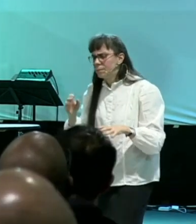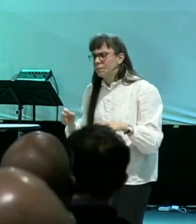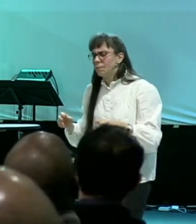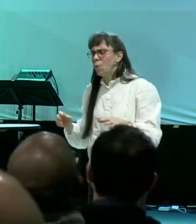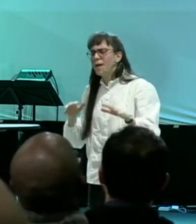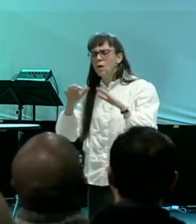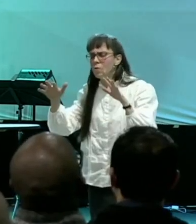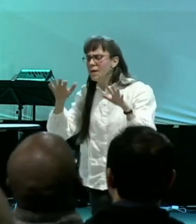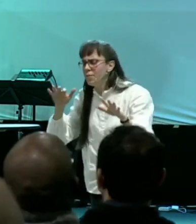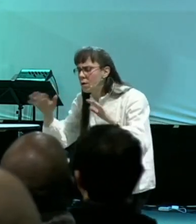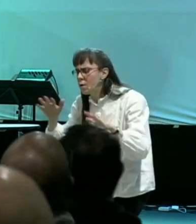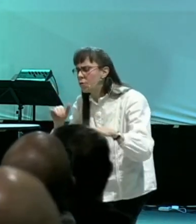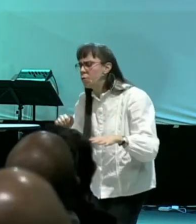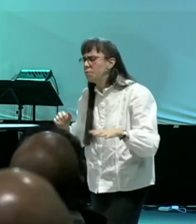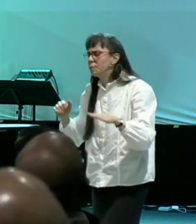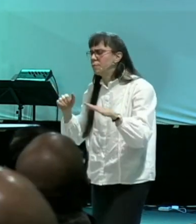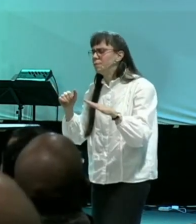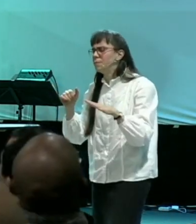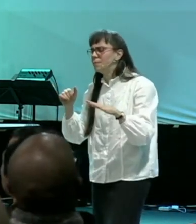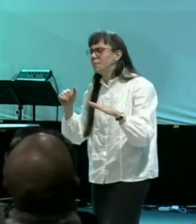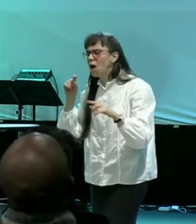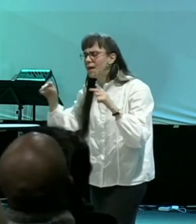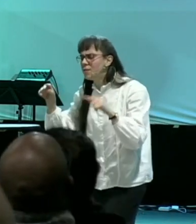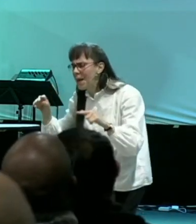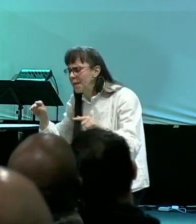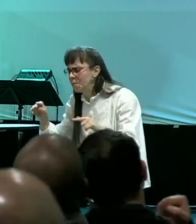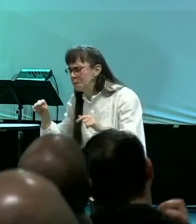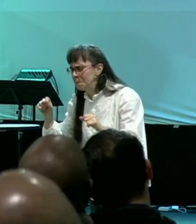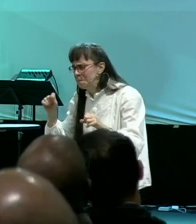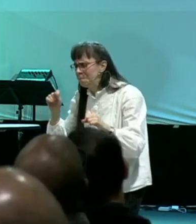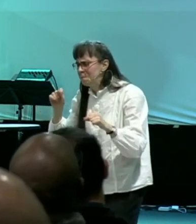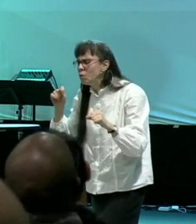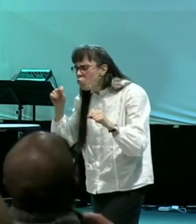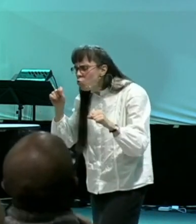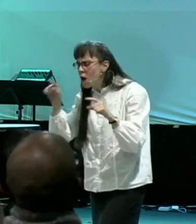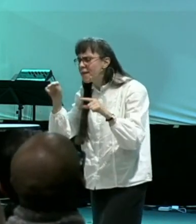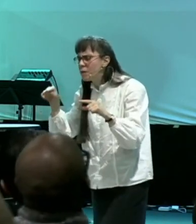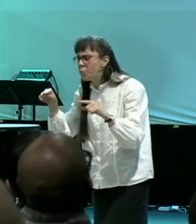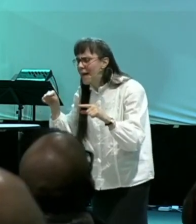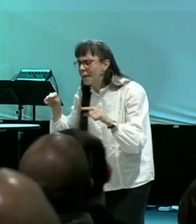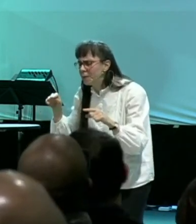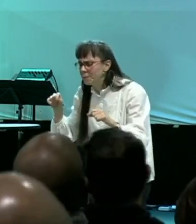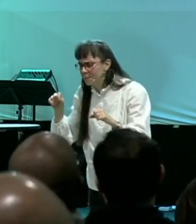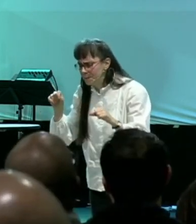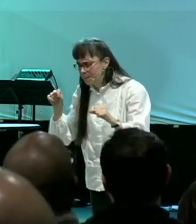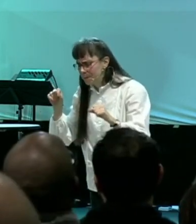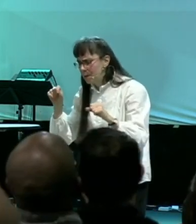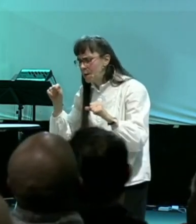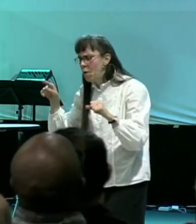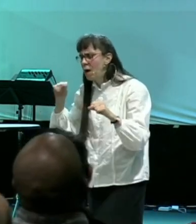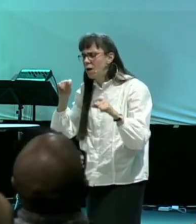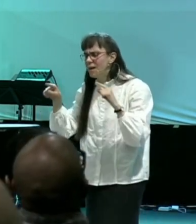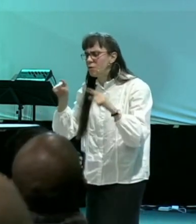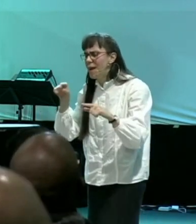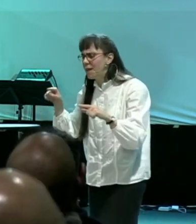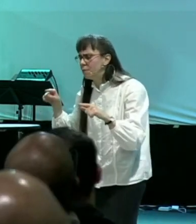ce que tu vis, Dieu. Dieu a un plan. God has a plan. Oh mon Dieu, Dieu a un plan. God has a plan. Sephora, Dieu a un plan. Dieu